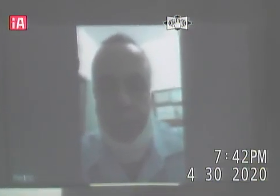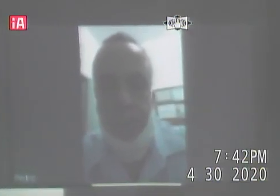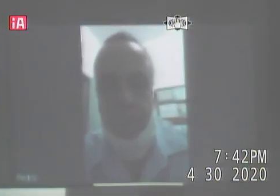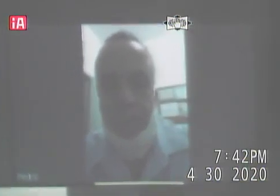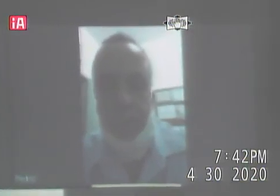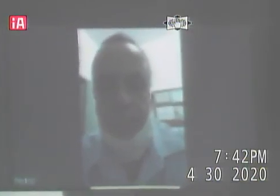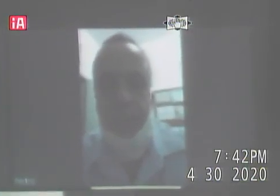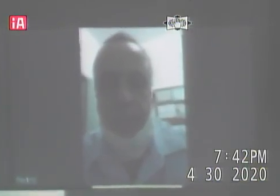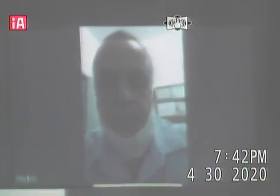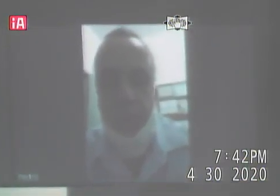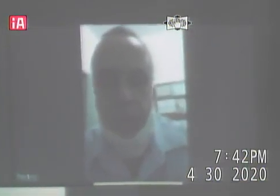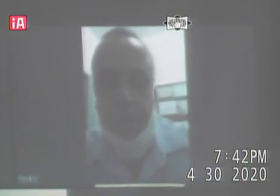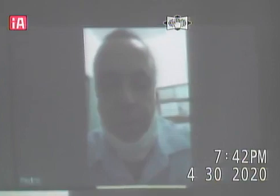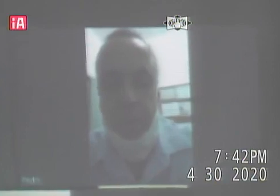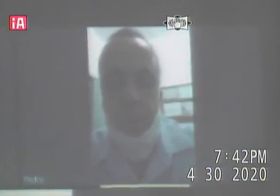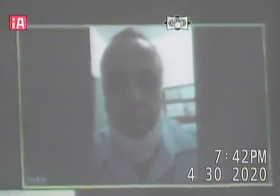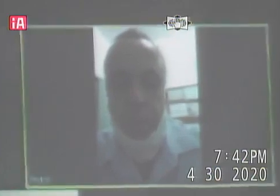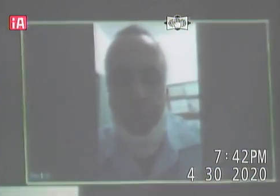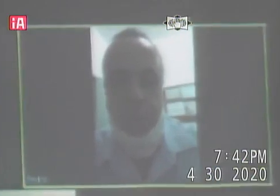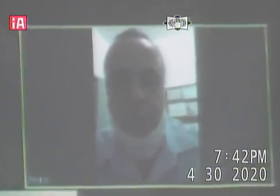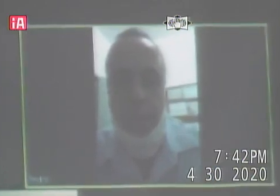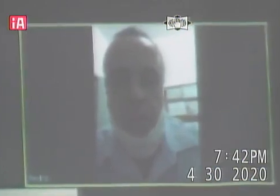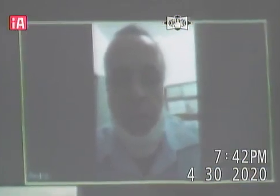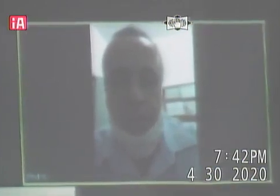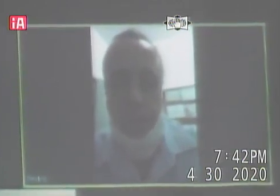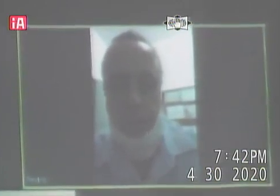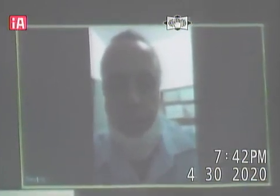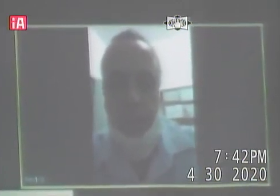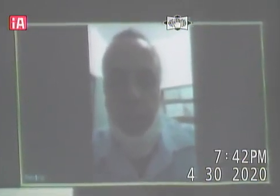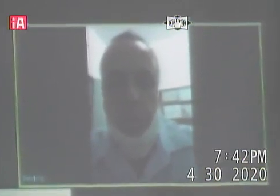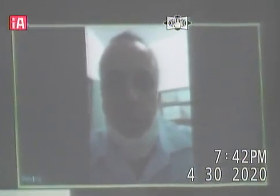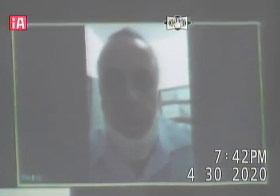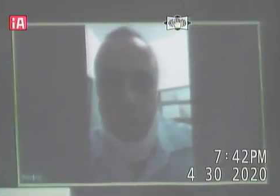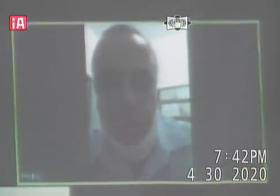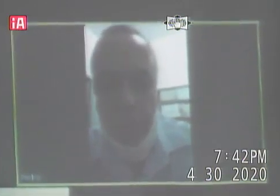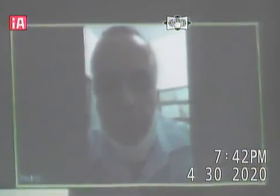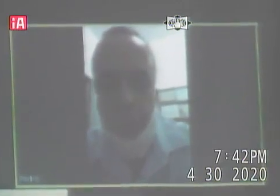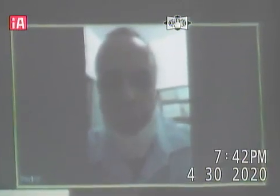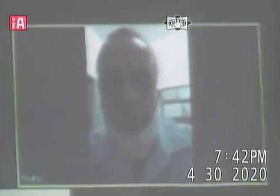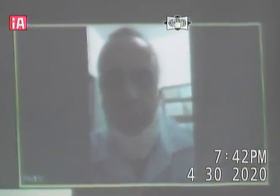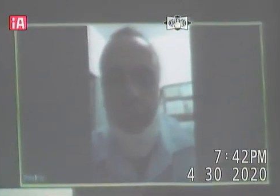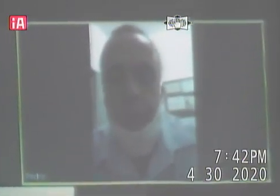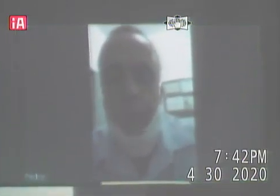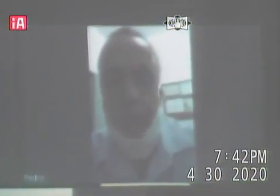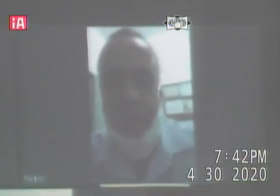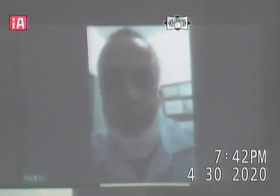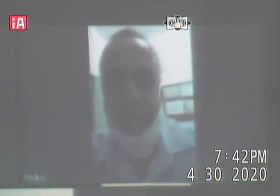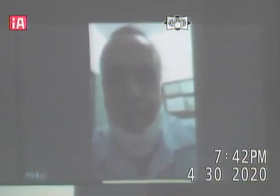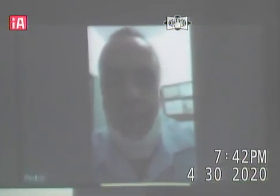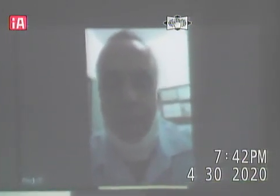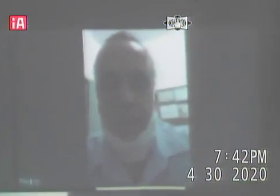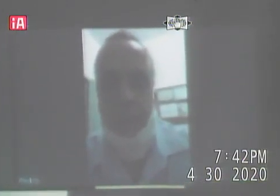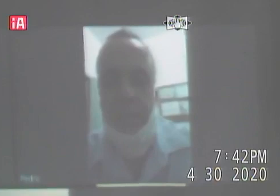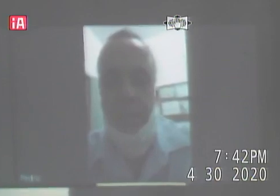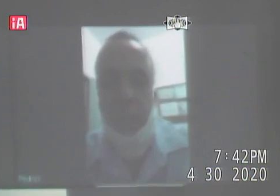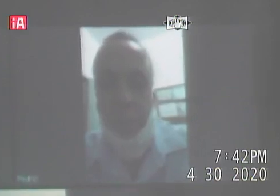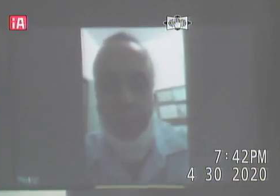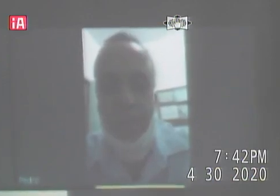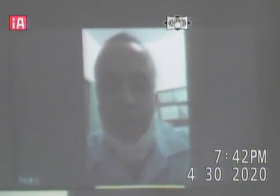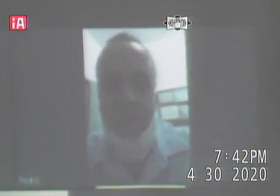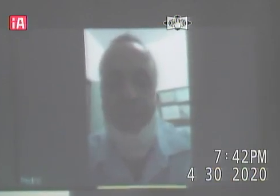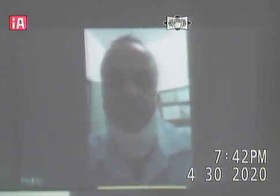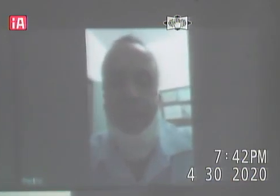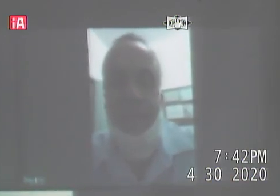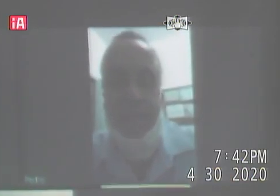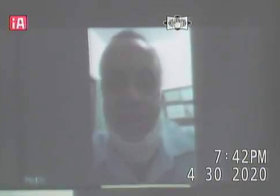função, estão trabalhando com respeito. Conseguiram transformar a cidade